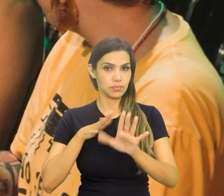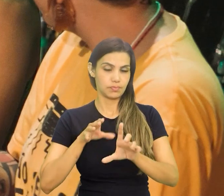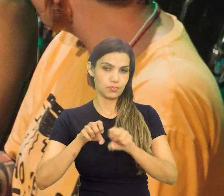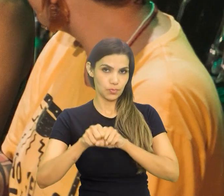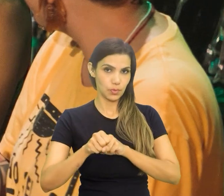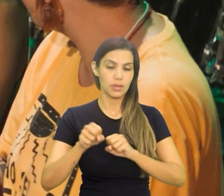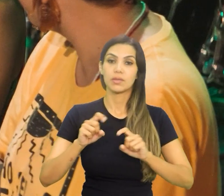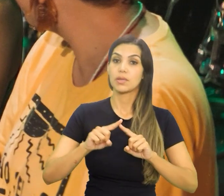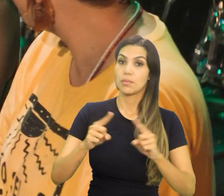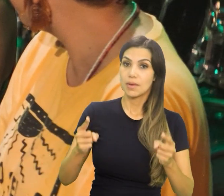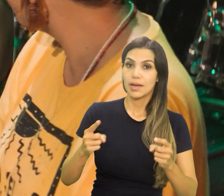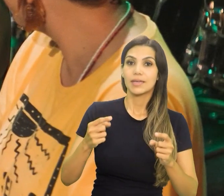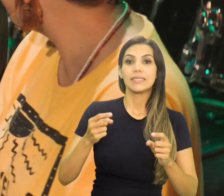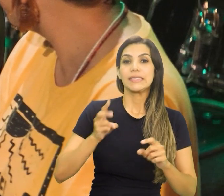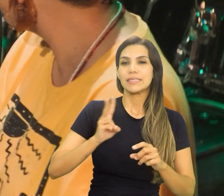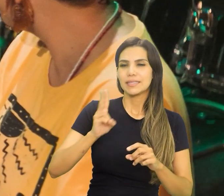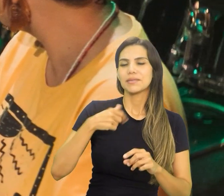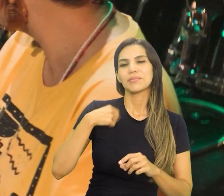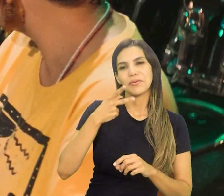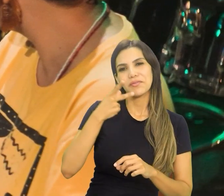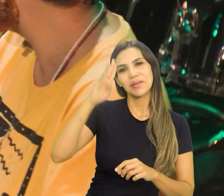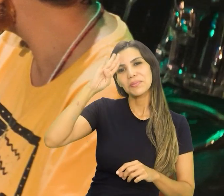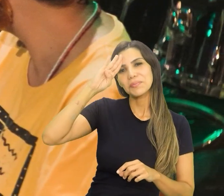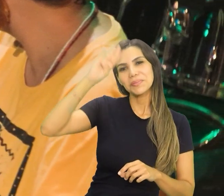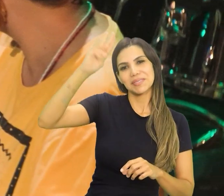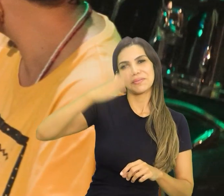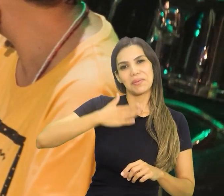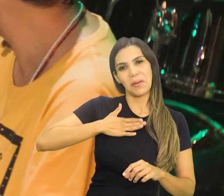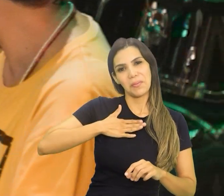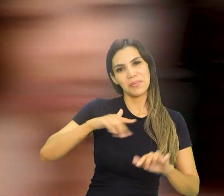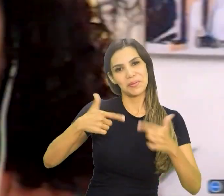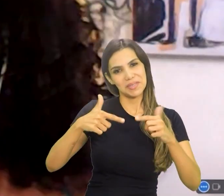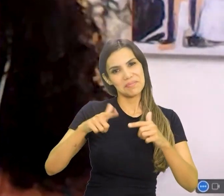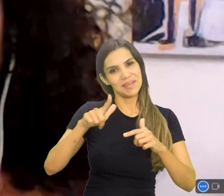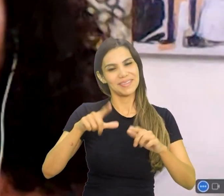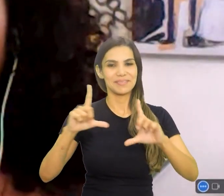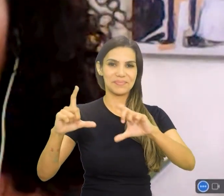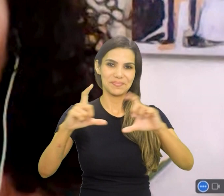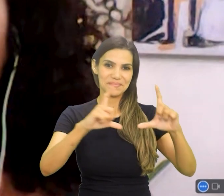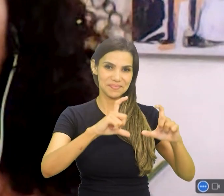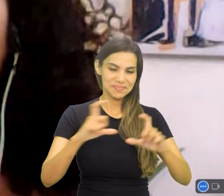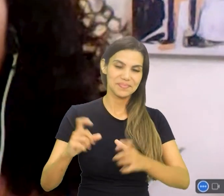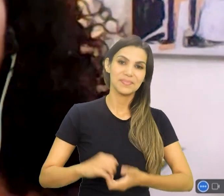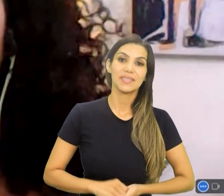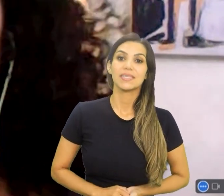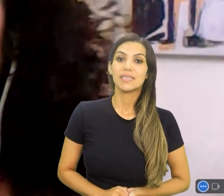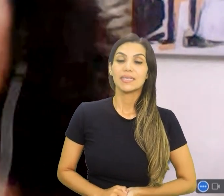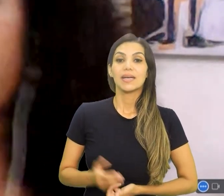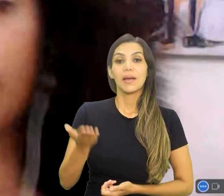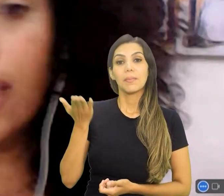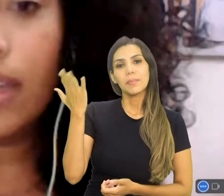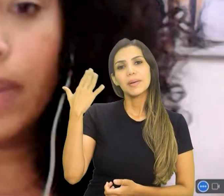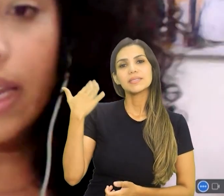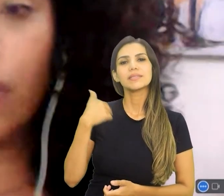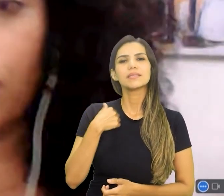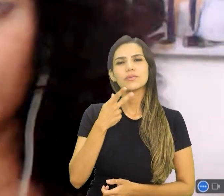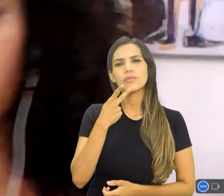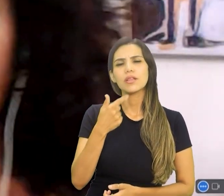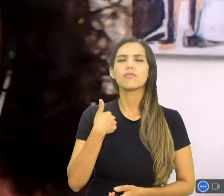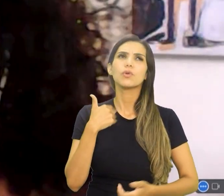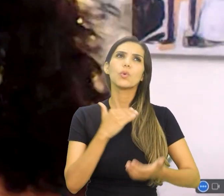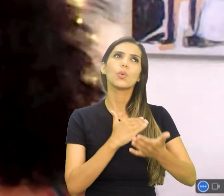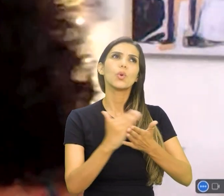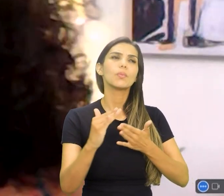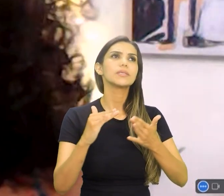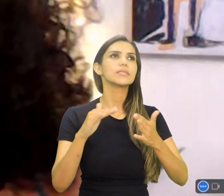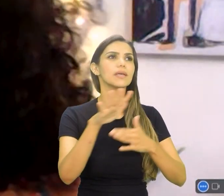Só que eu costumo dizer que eu trabalho principalmente com fotografia. Eu sempre falava que eu comecei a trabalhar com